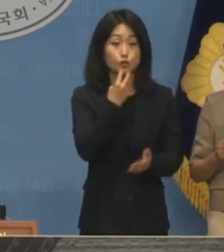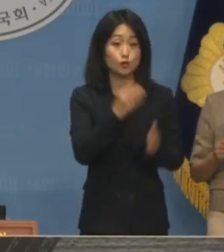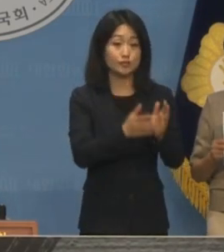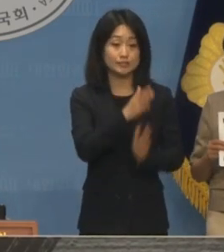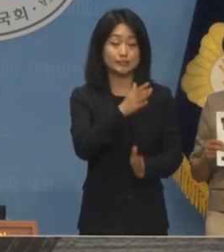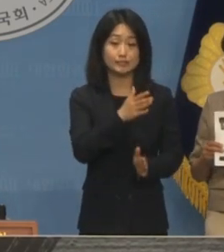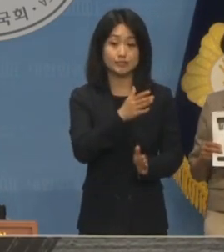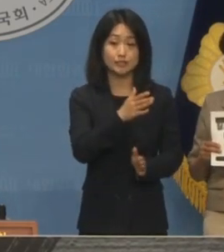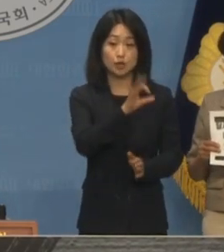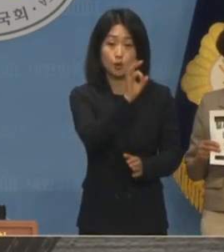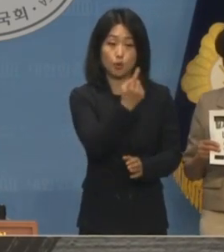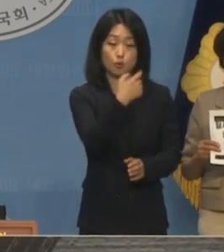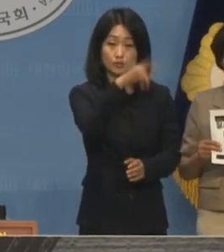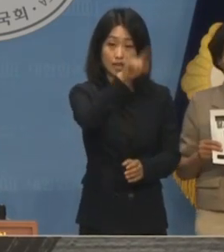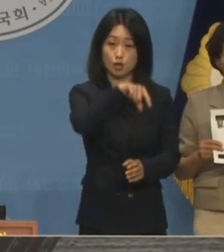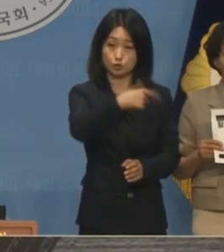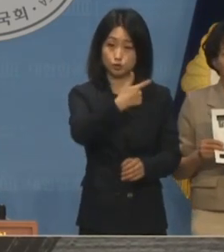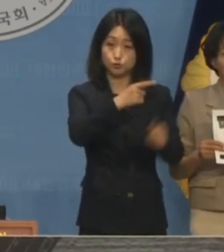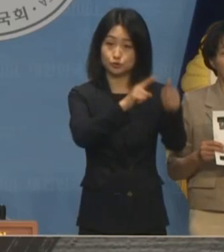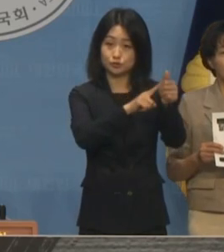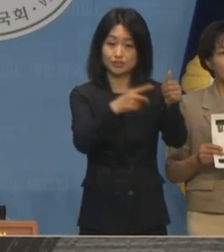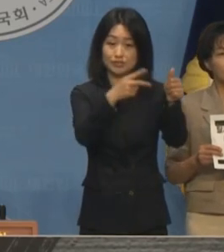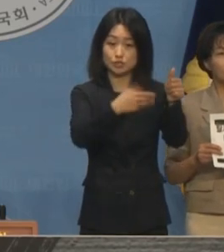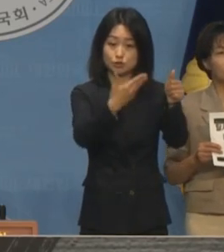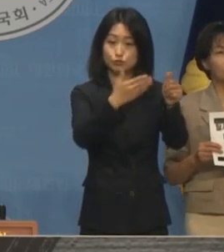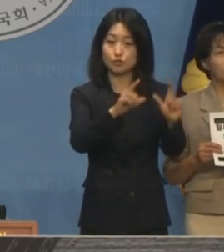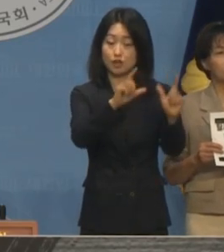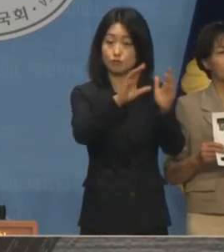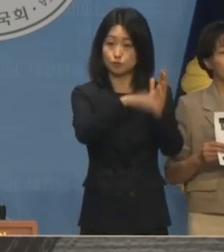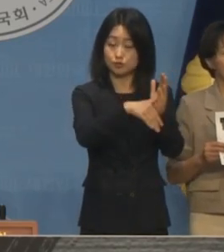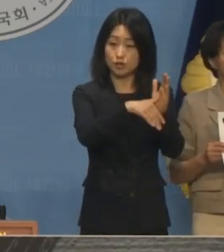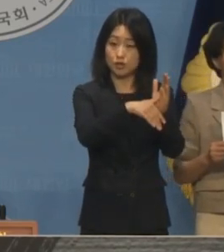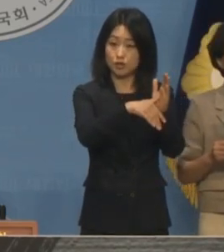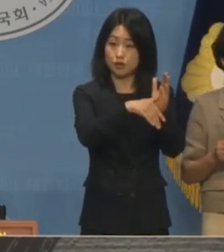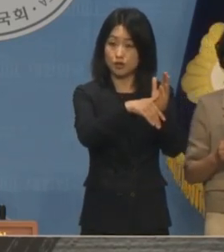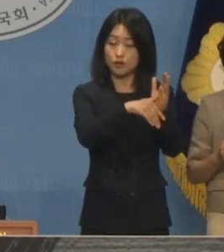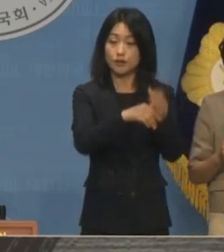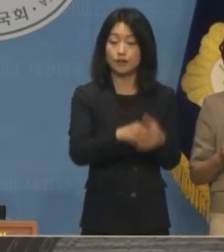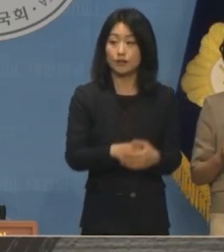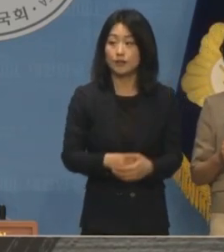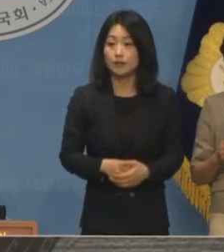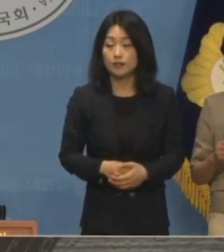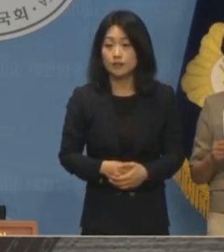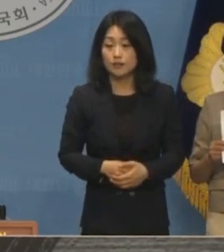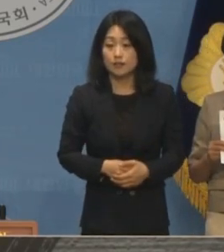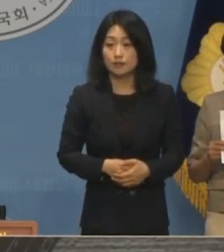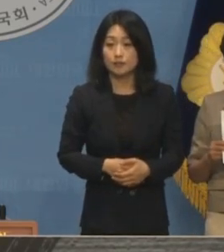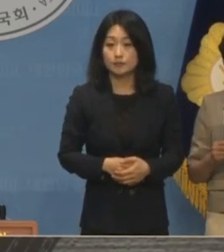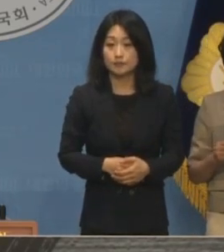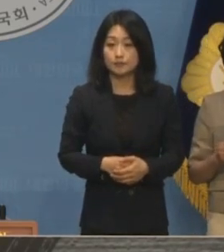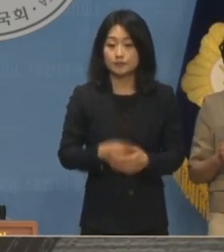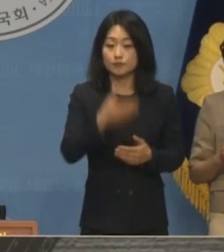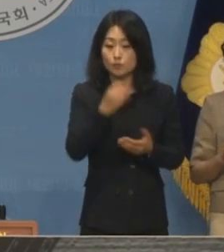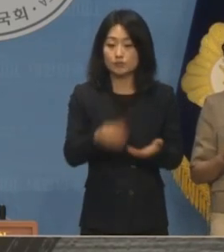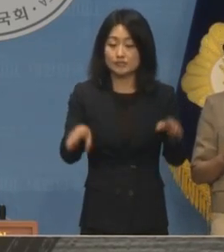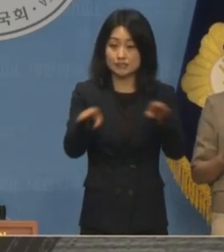서울시 오세훈 시장은 2009년부터 쌓아온 조금씩 만들어온 탈시설